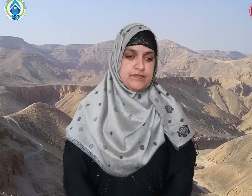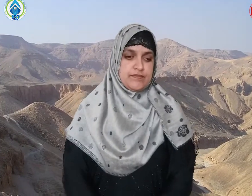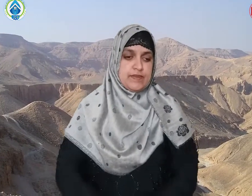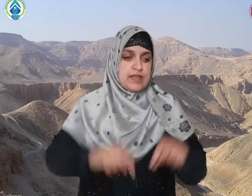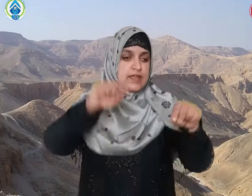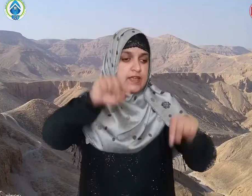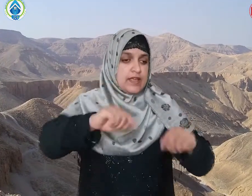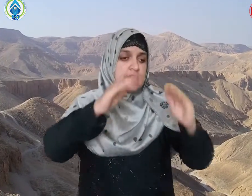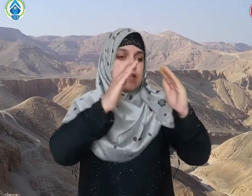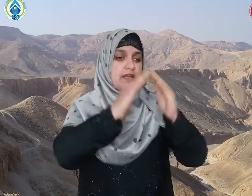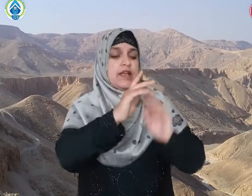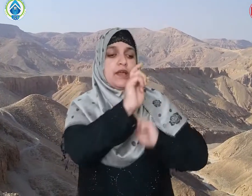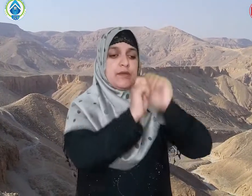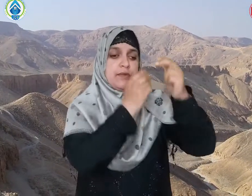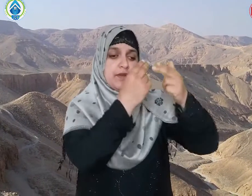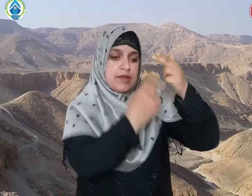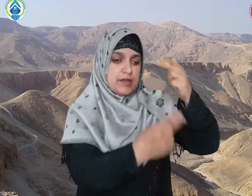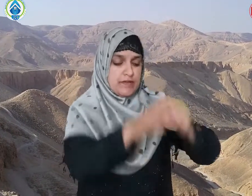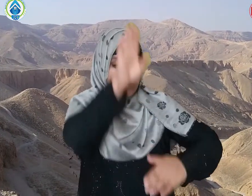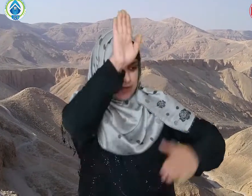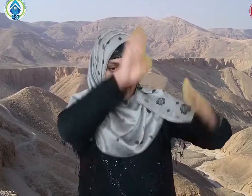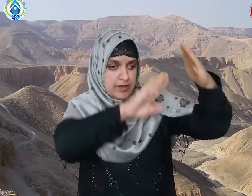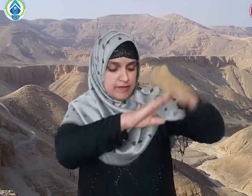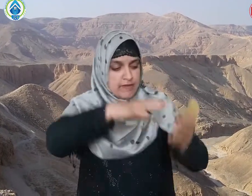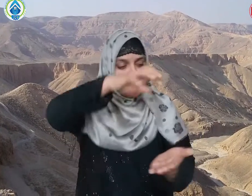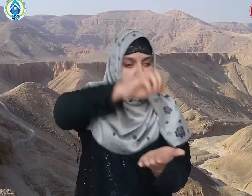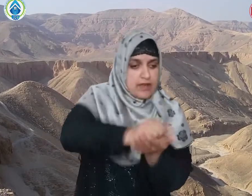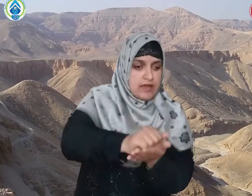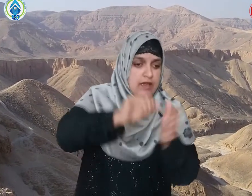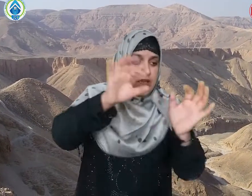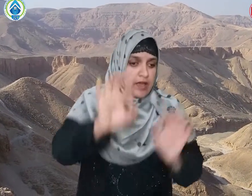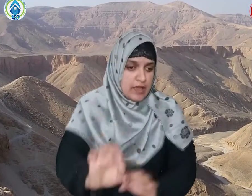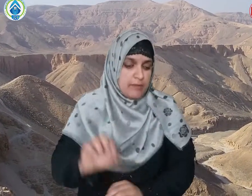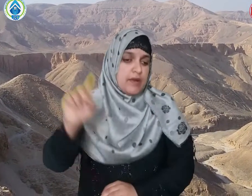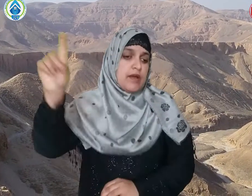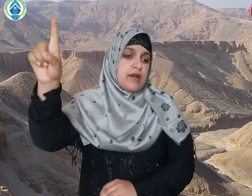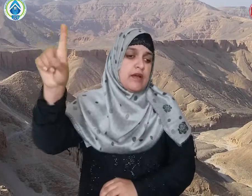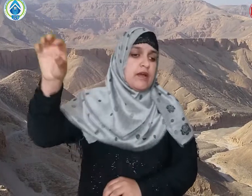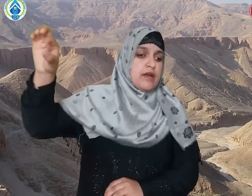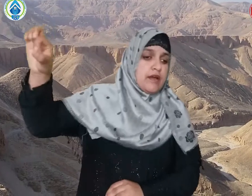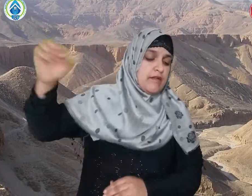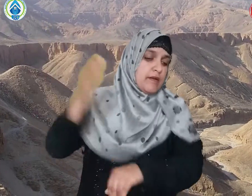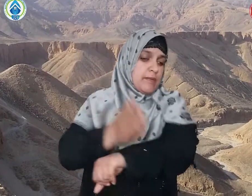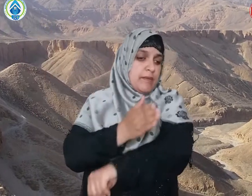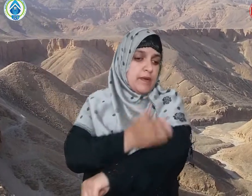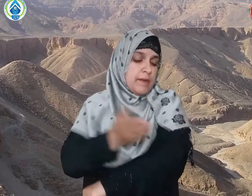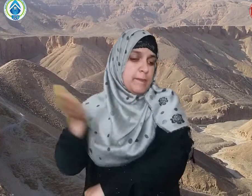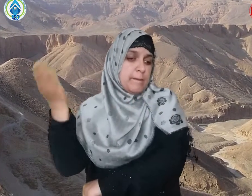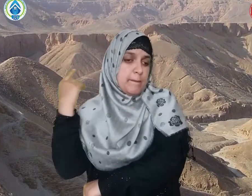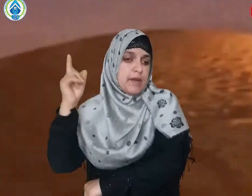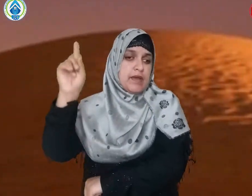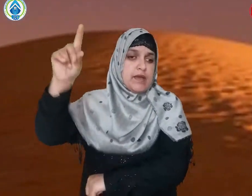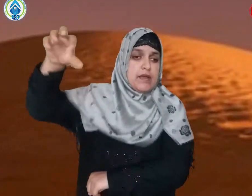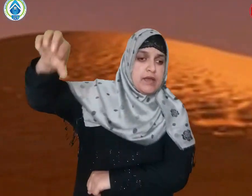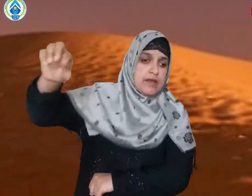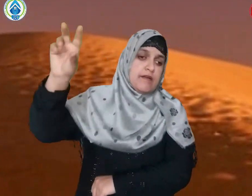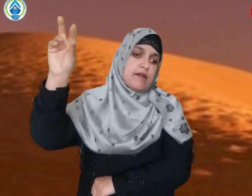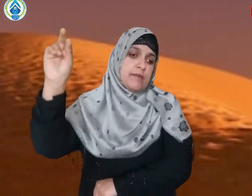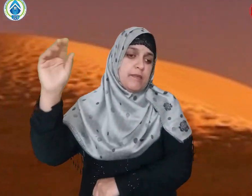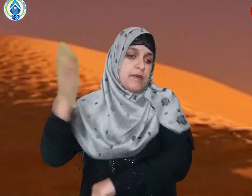ہے، اور 1979 میں یونیسکو نے اس وادی کو ورلڈ ہیریٹیج سائٹ کا درجہ دیا۔ مصر میں